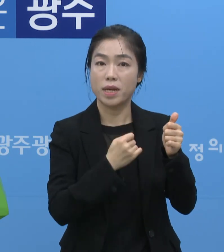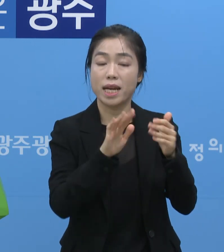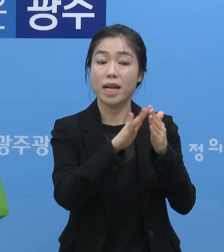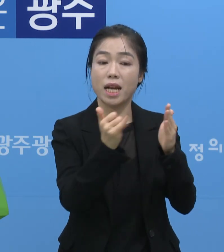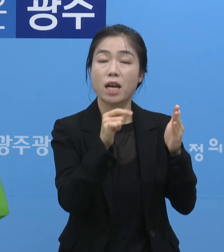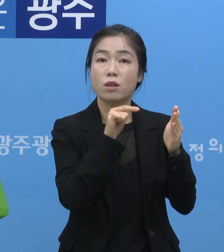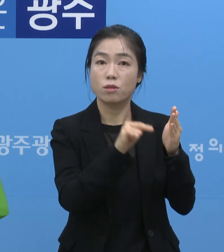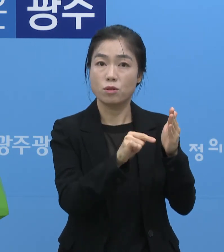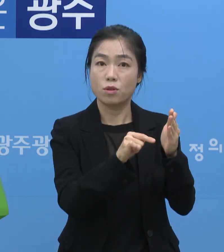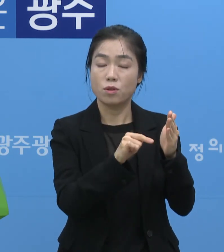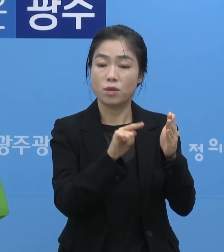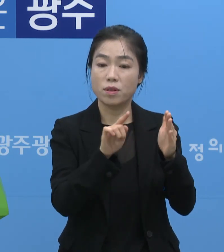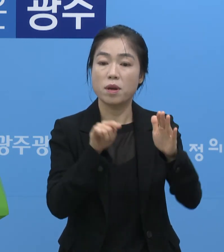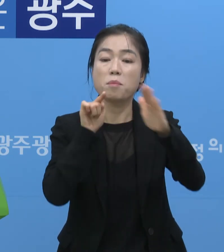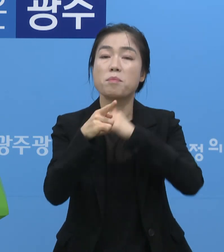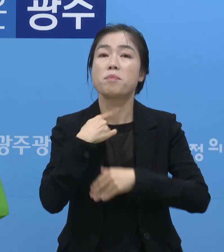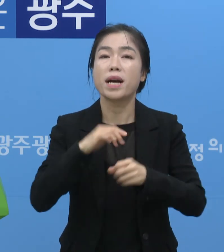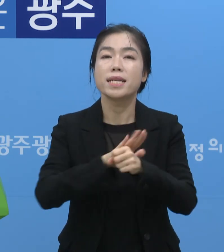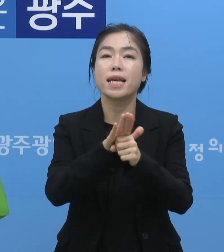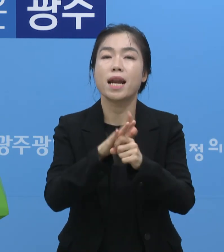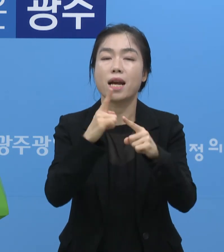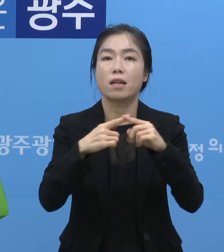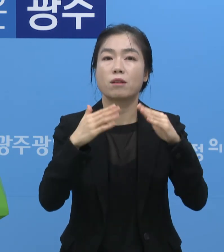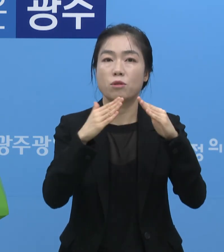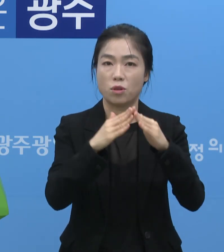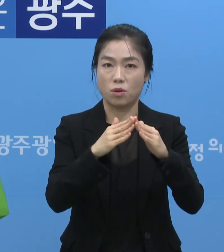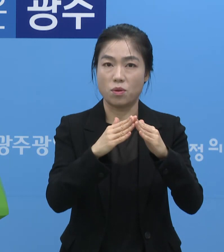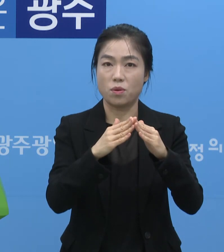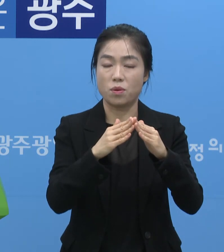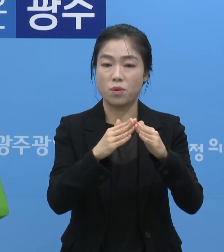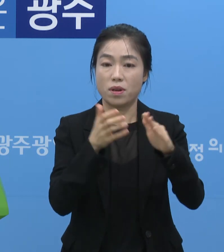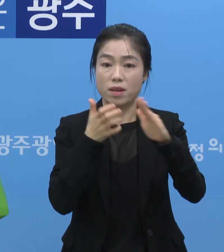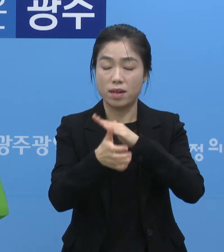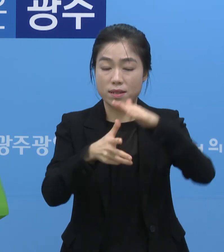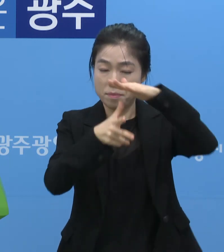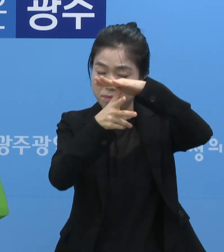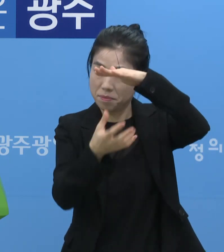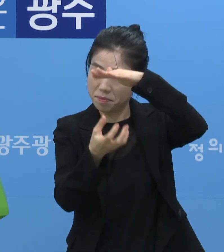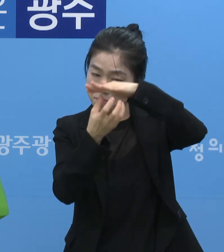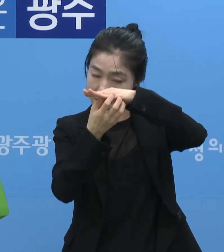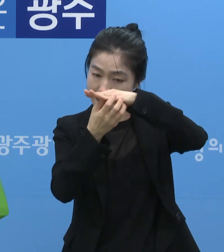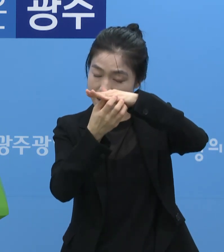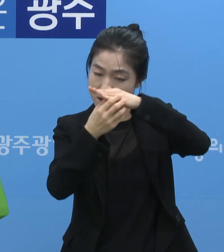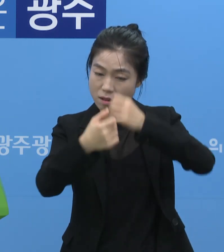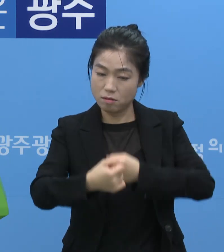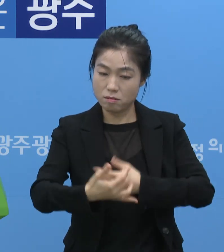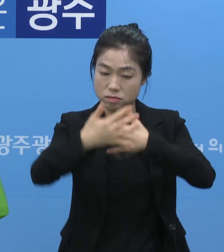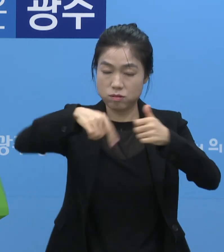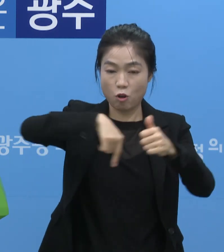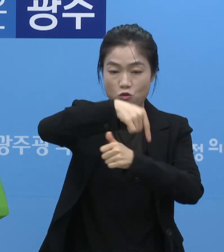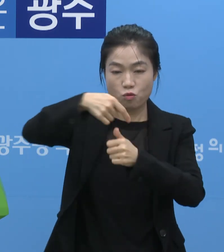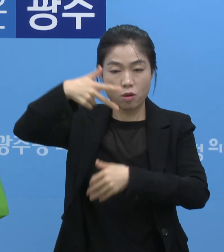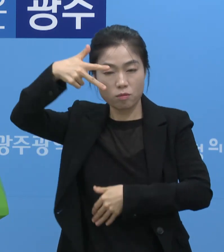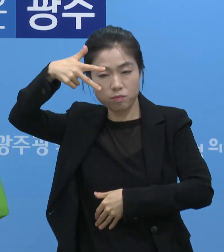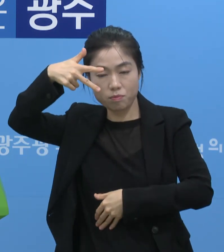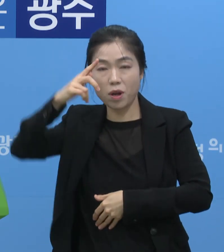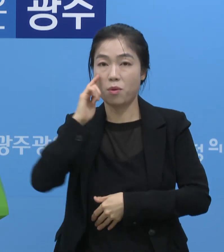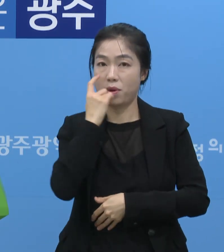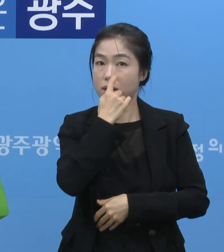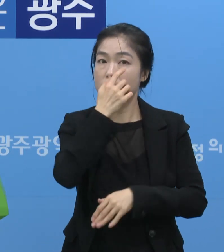가족이 방문했던 사랑하는 교회의 현장 CCTV를 저희들이 주변 CCTV를 확인한